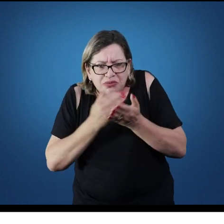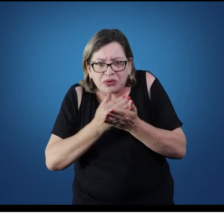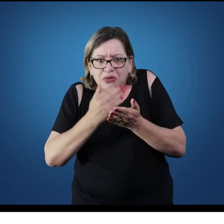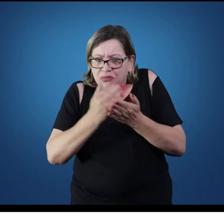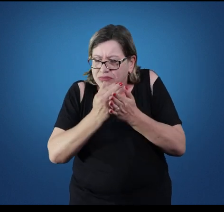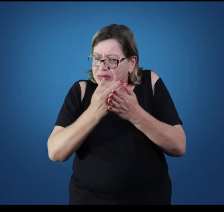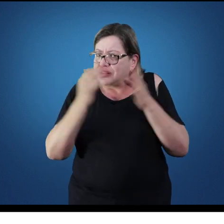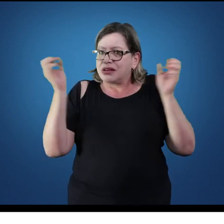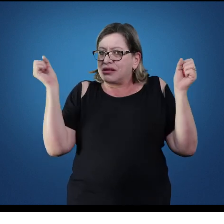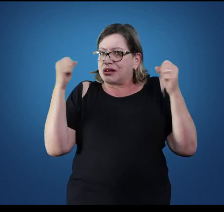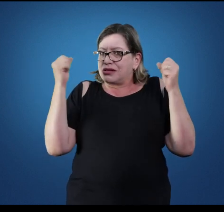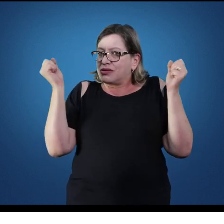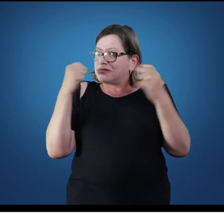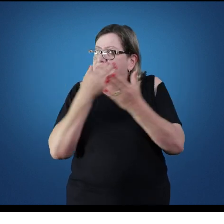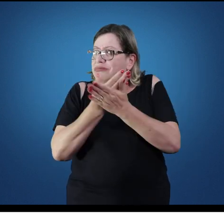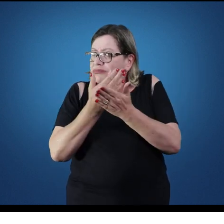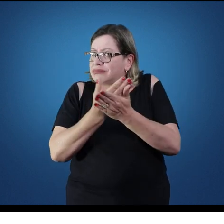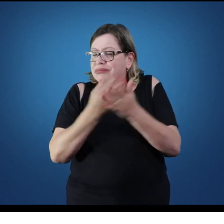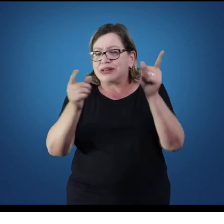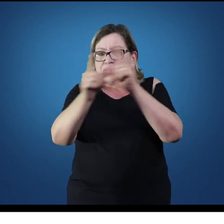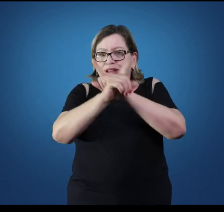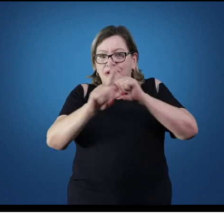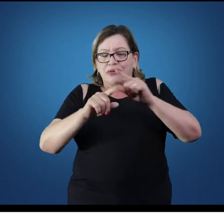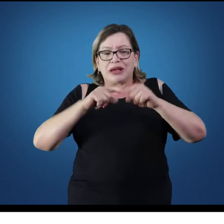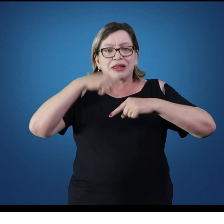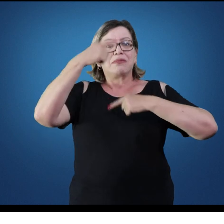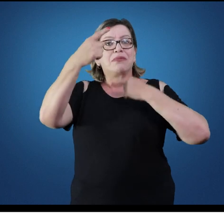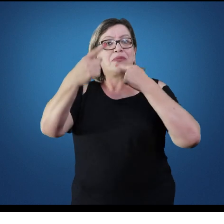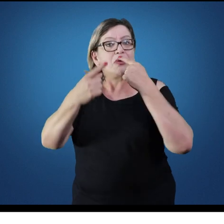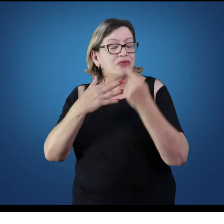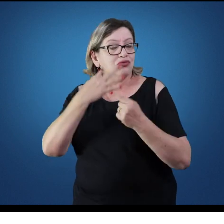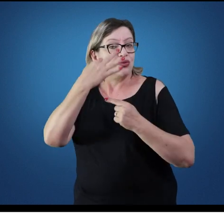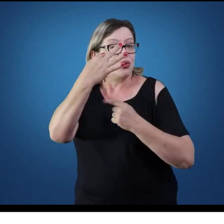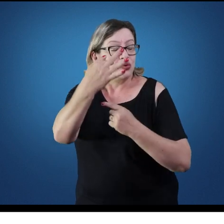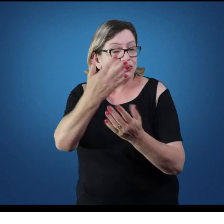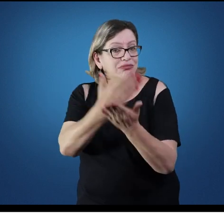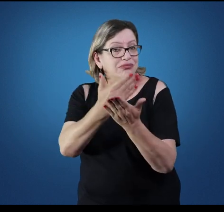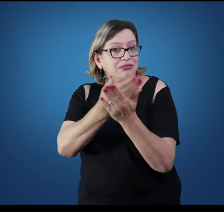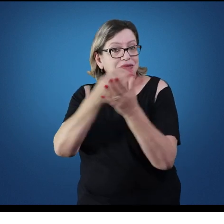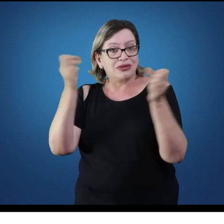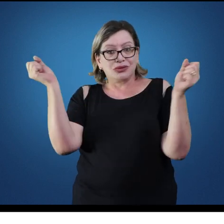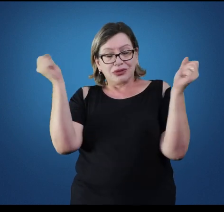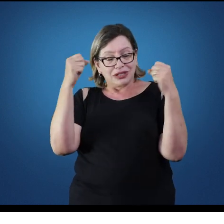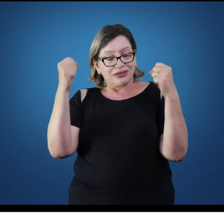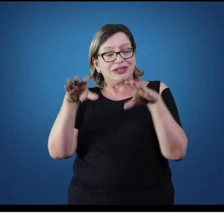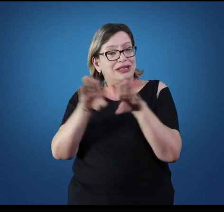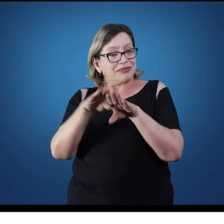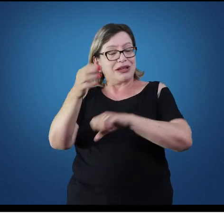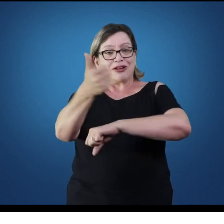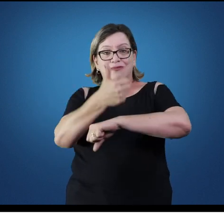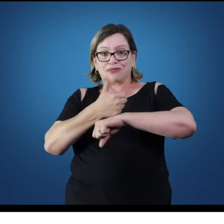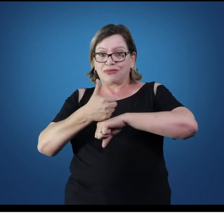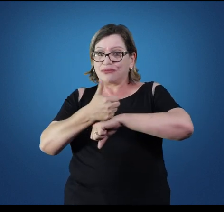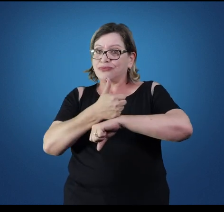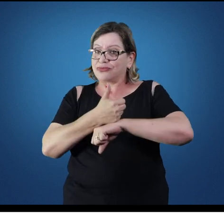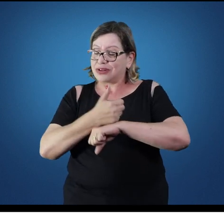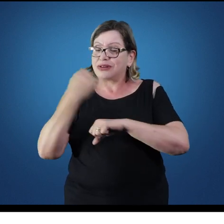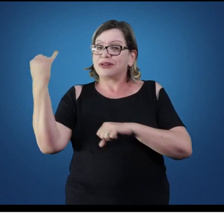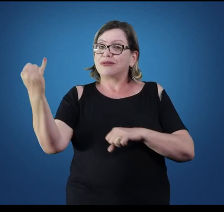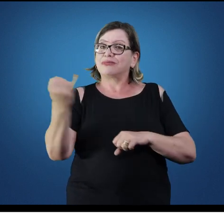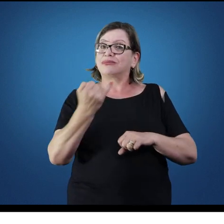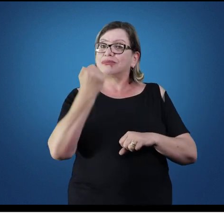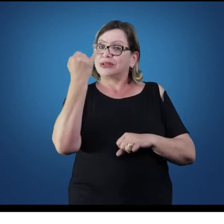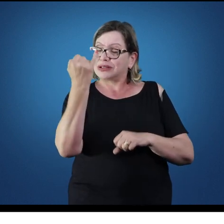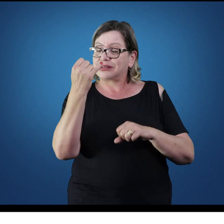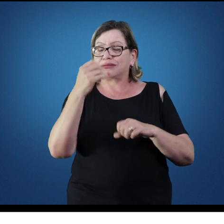de um curso de graduação, como para os outros 4 anos aí que vocês têm pela frente para a carreira profissional. A anatomia é uma disciplina base, então para isso